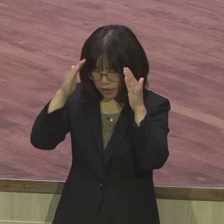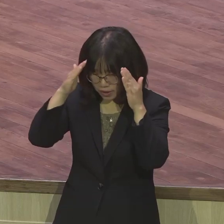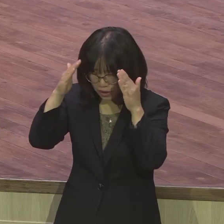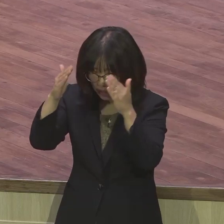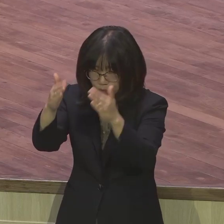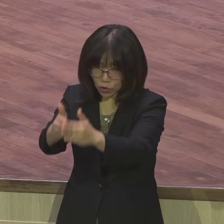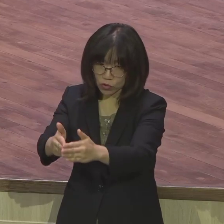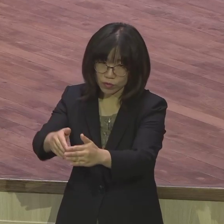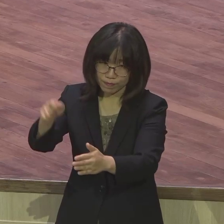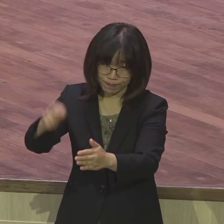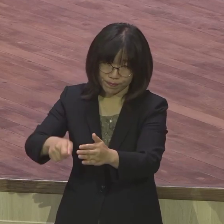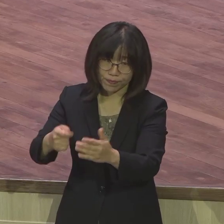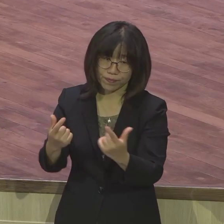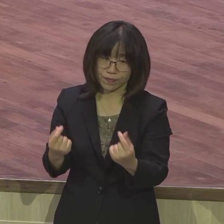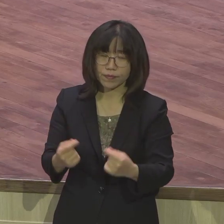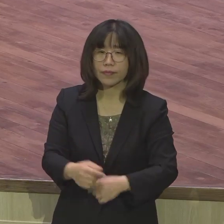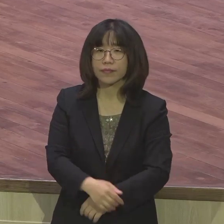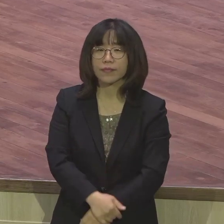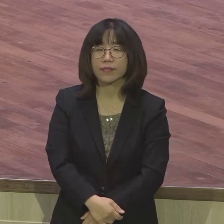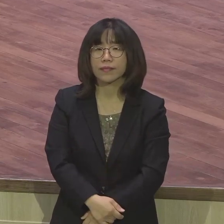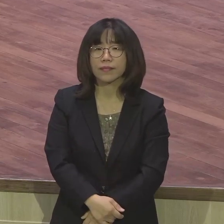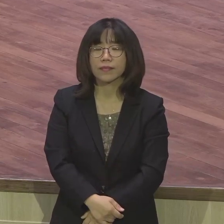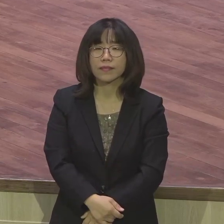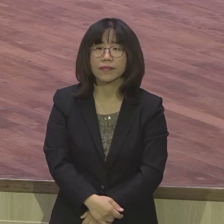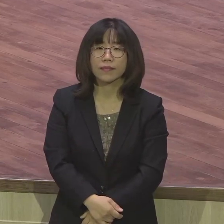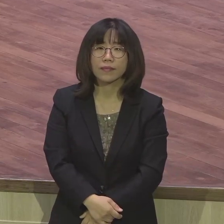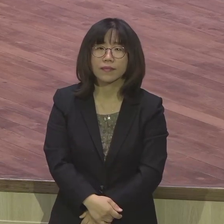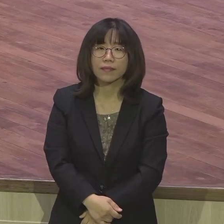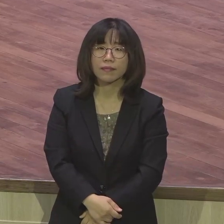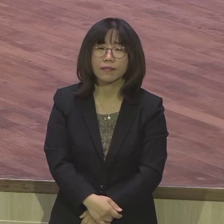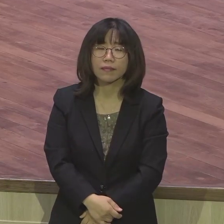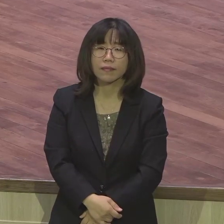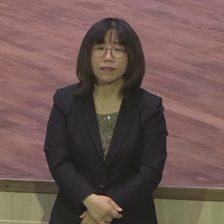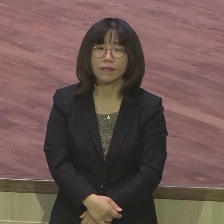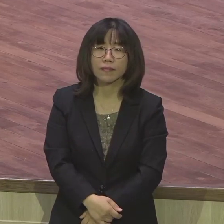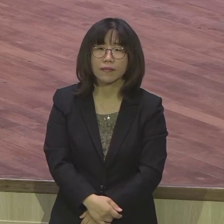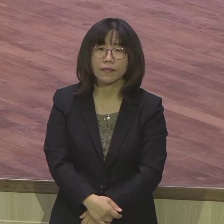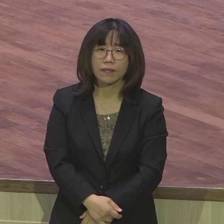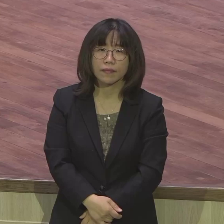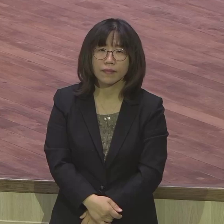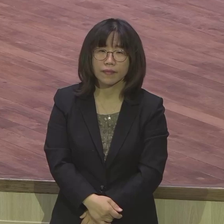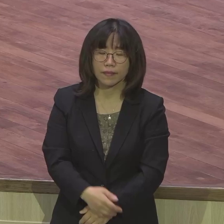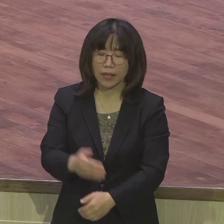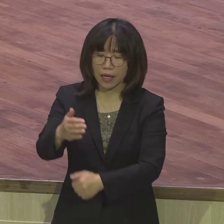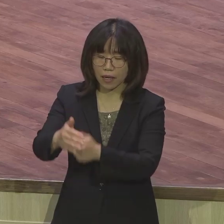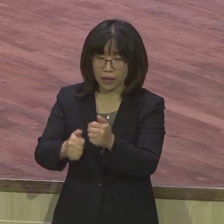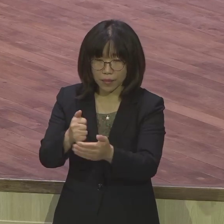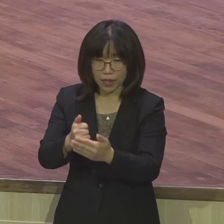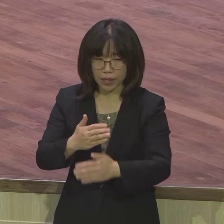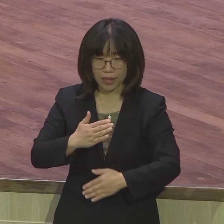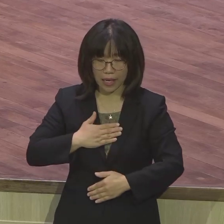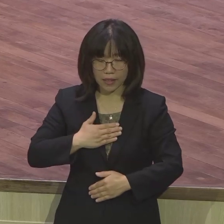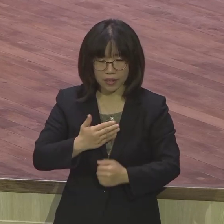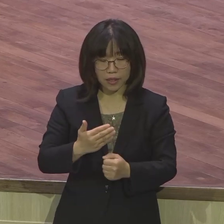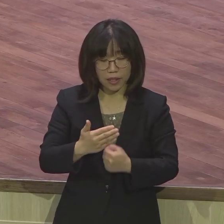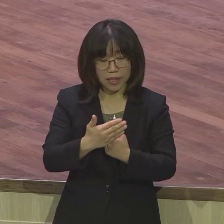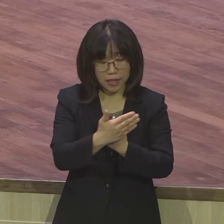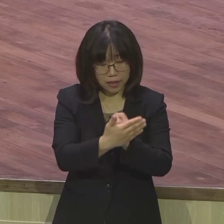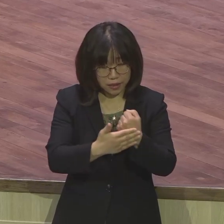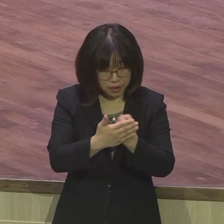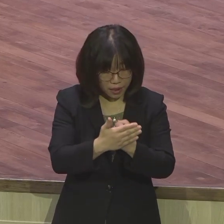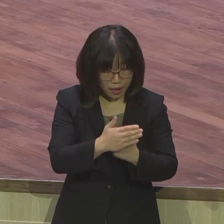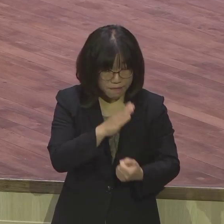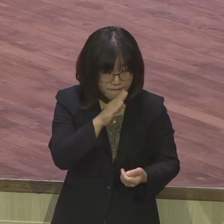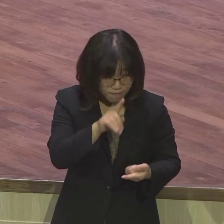15절에 보면 분명히 하나님이 이렇게 얘기하거든요. 하나님은 나는 은혜 베풀 자에게 은혜를 베풀고 긍휼히 여길 자에게는